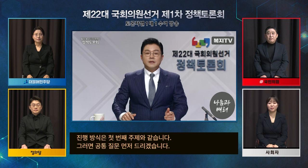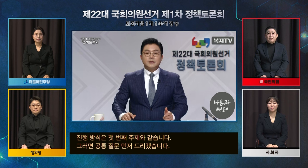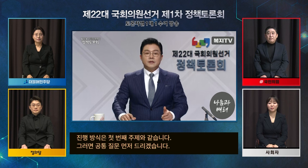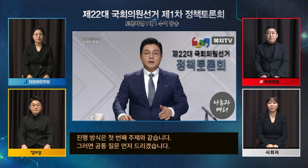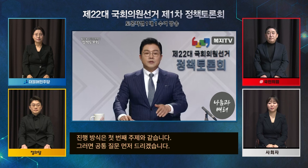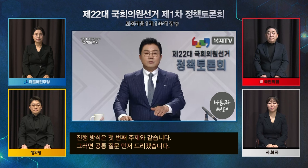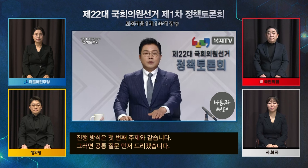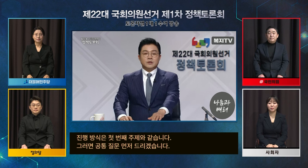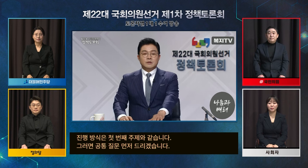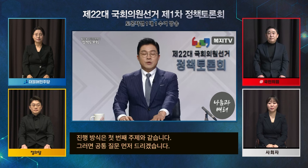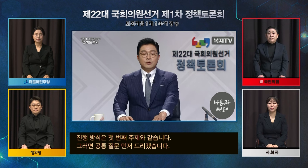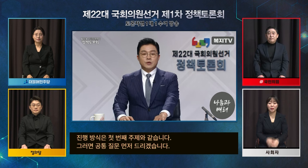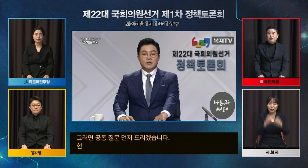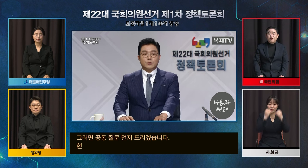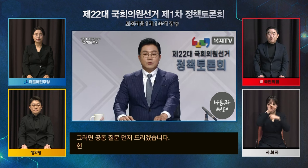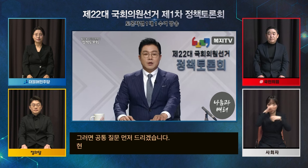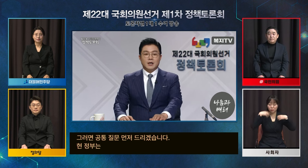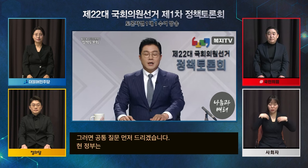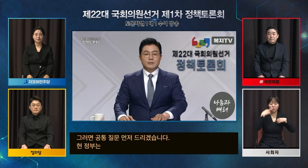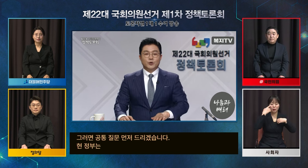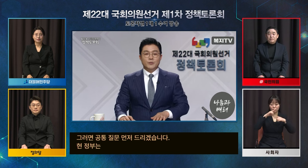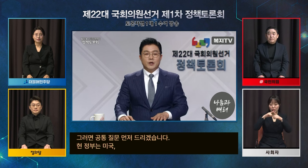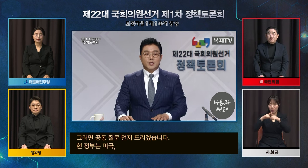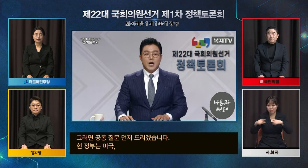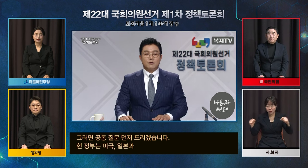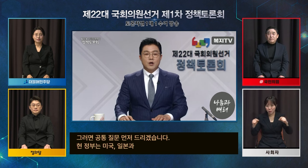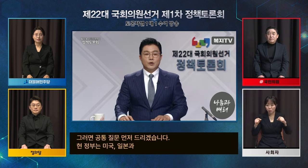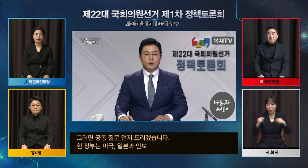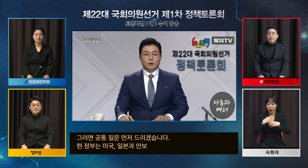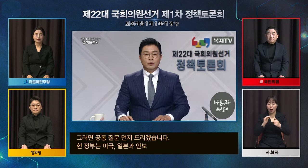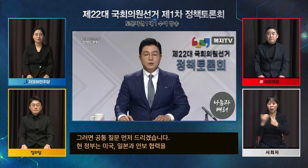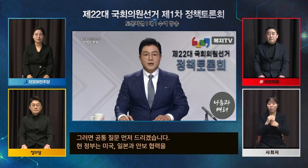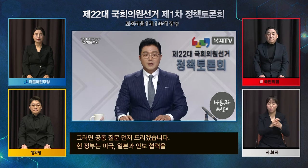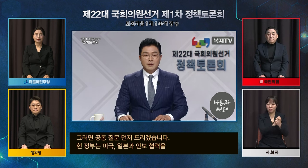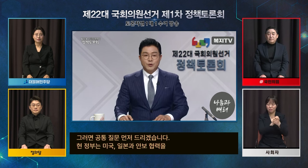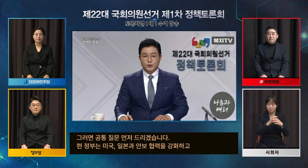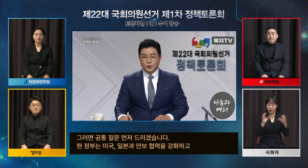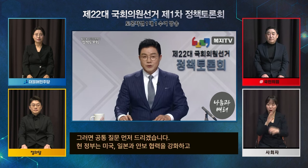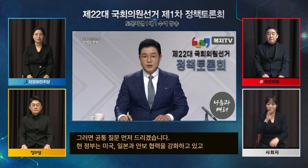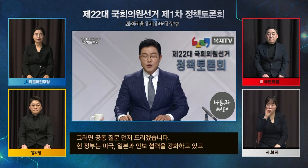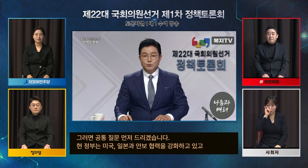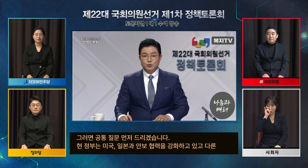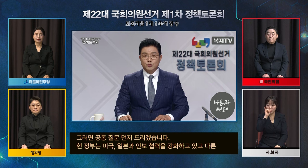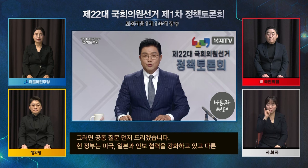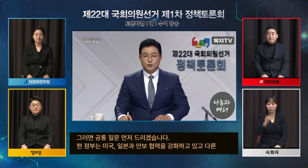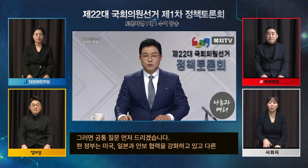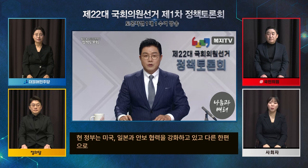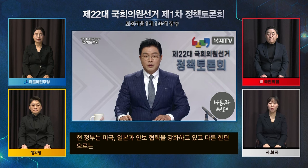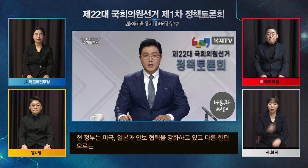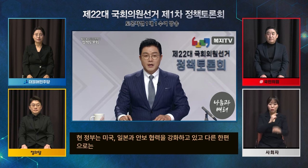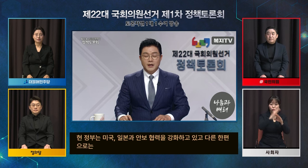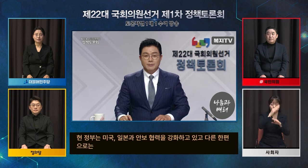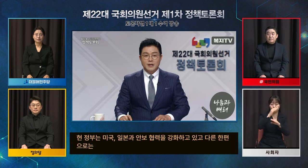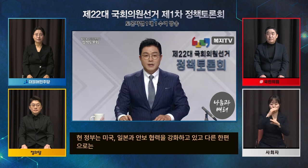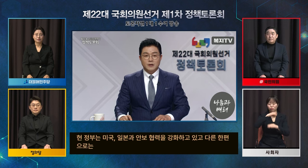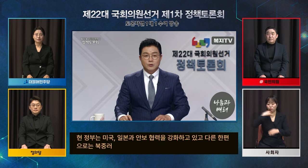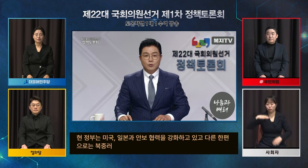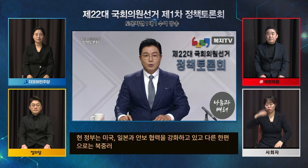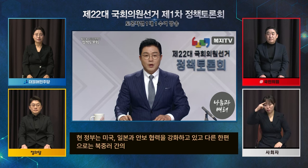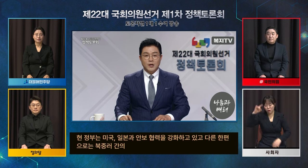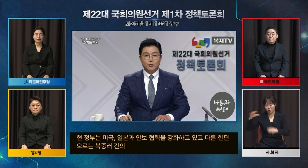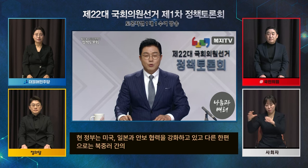현 정부는 미국, 일본과 안보 협력을 강화하고 있고 다른 한편으로는 북중 러간의